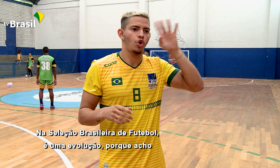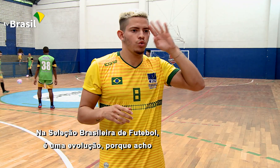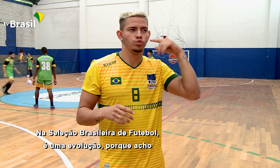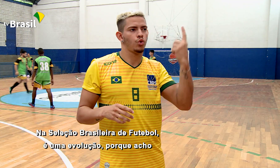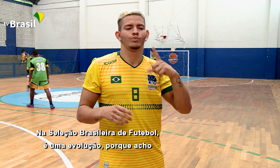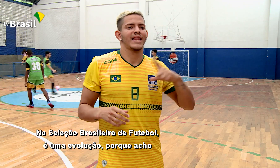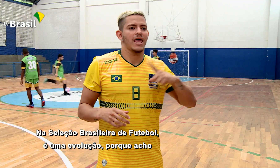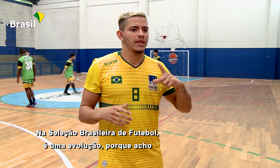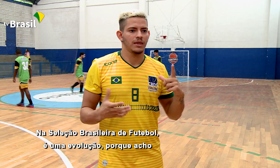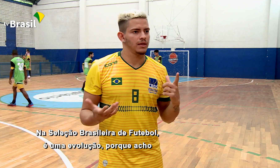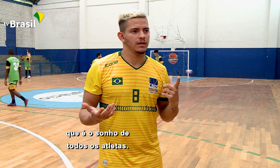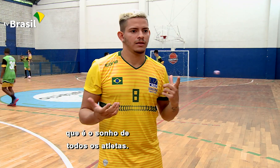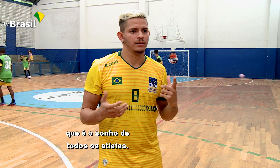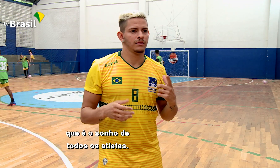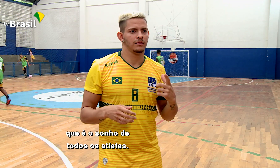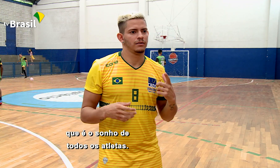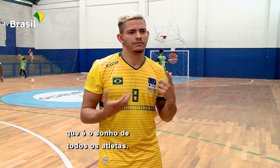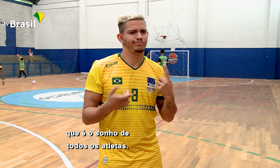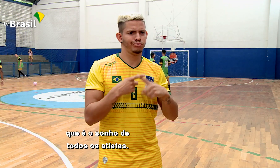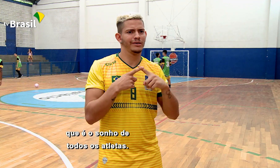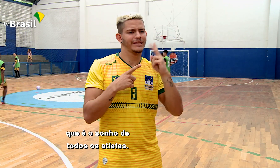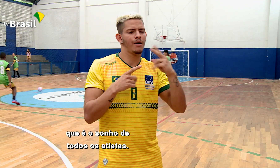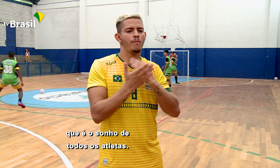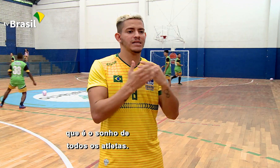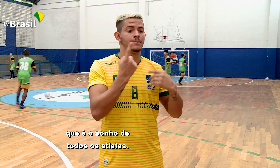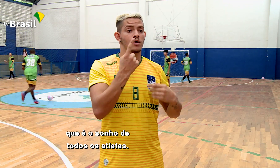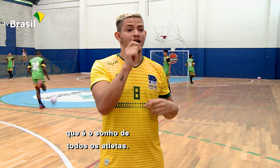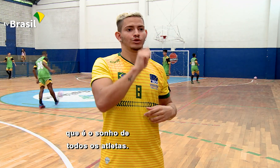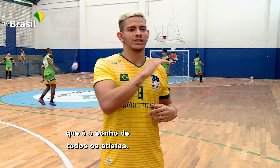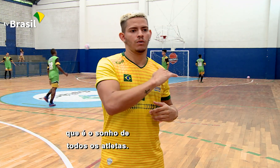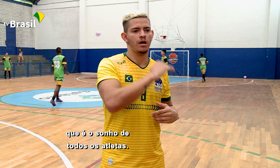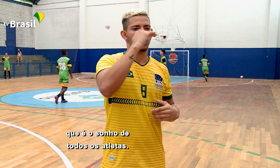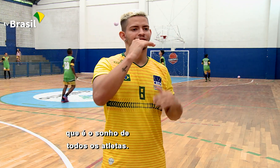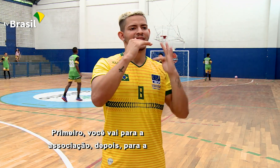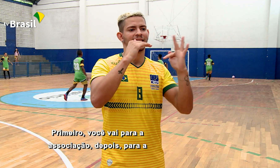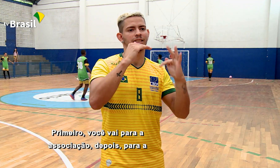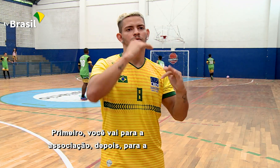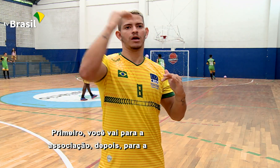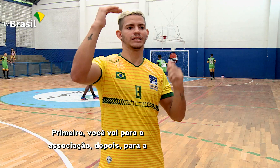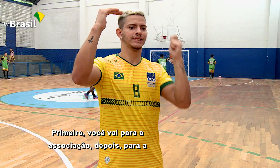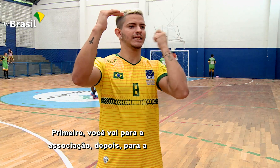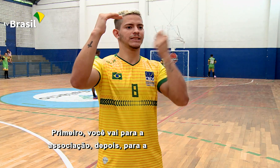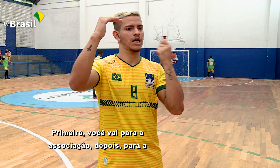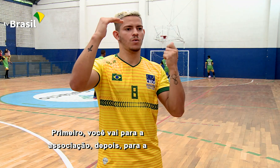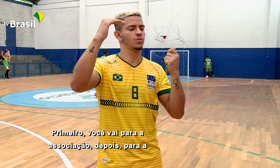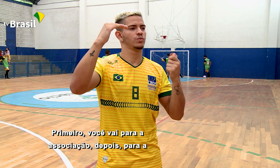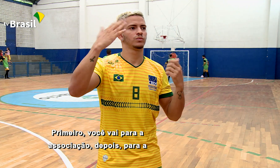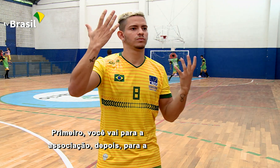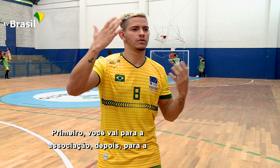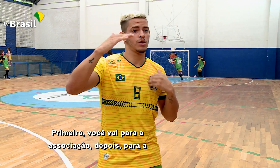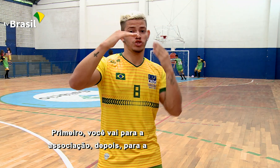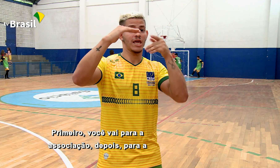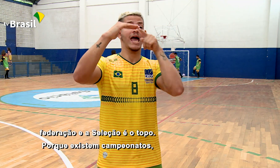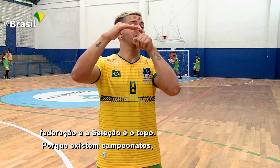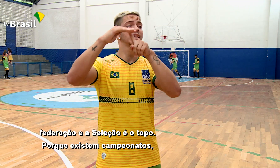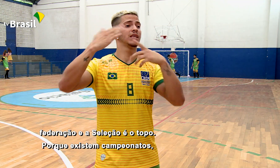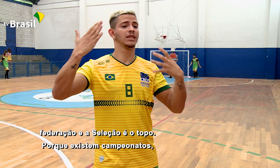porque acho que é o sonho de todos os atletas. Primeiro você vai para a associação, depois para a